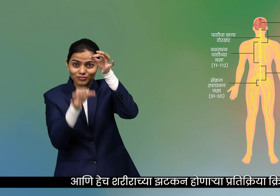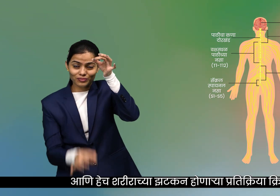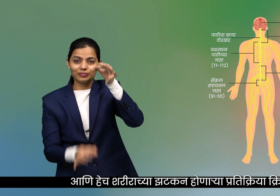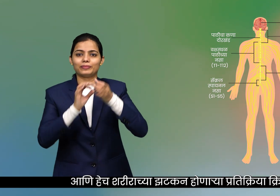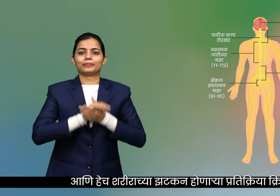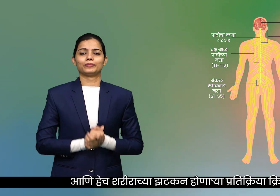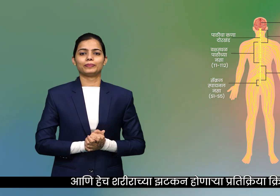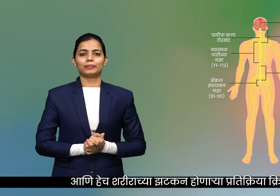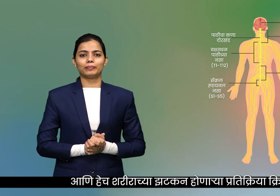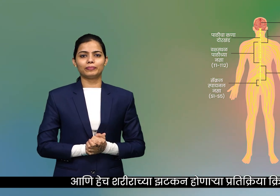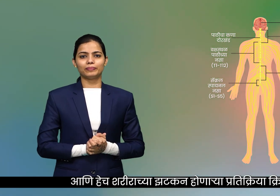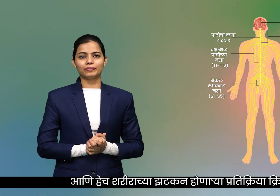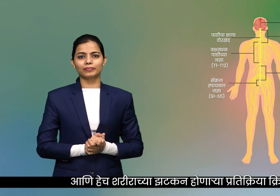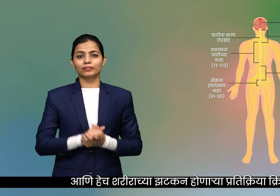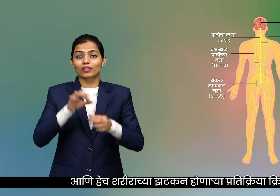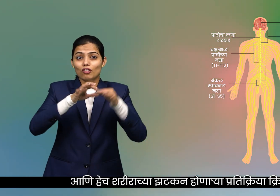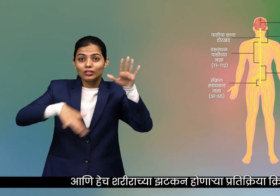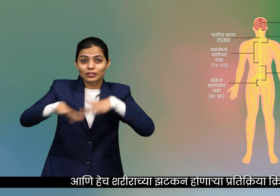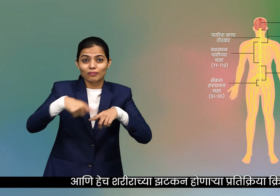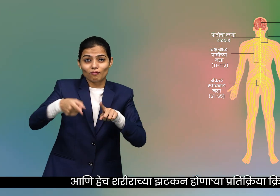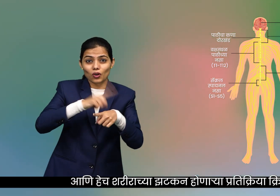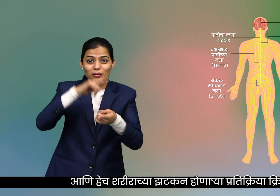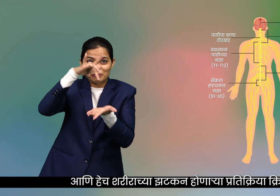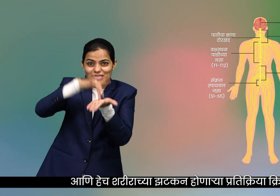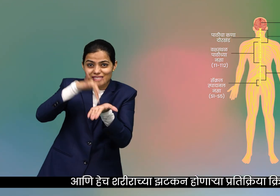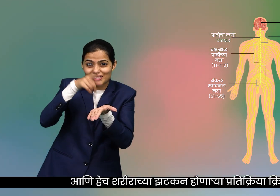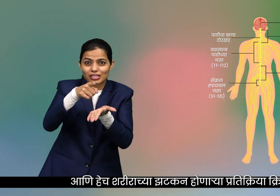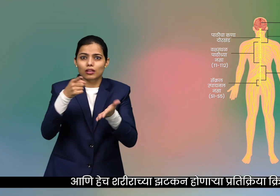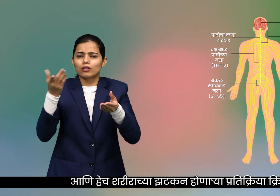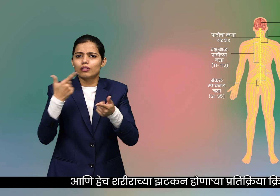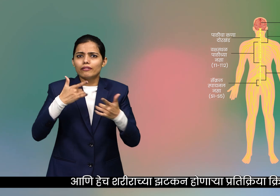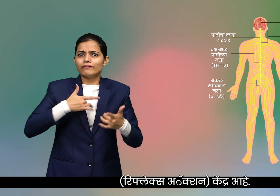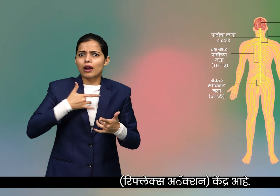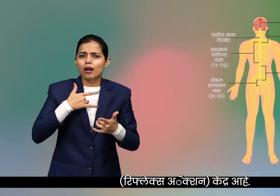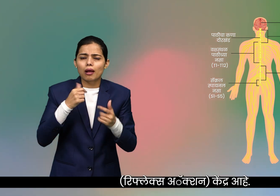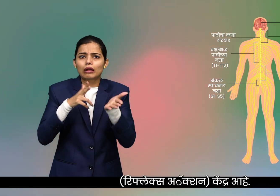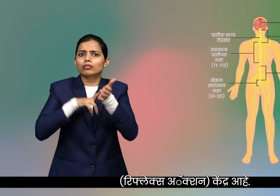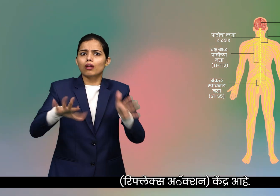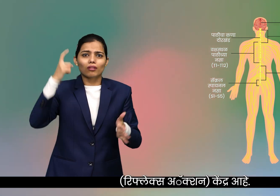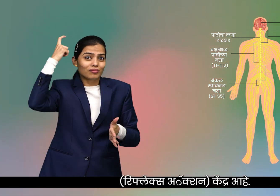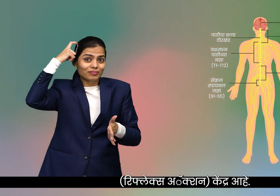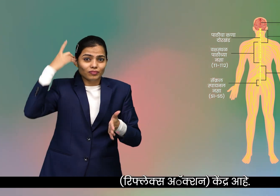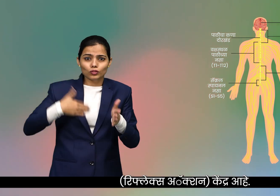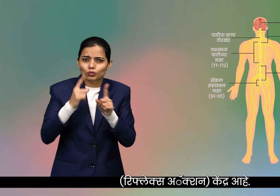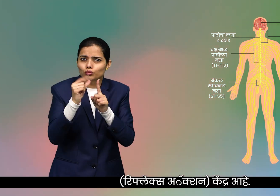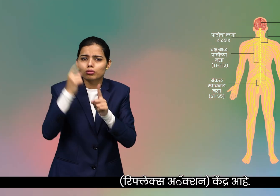आणि हेच शरीराच्या झटकन होणाऱ्या क्रियांचे रिफ्लेक्स ॲक्शन केंद्र आहे.